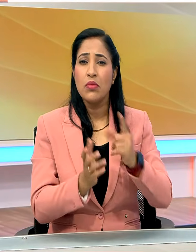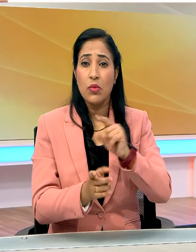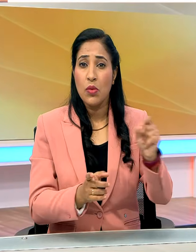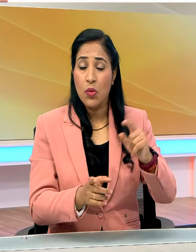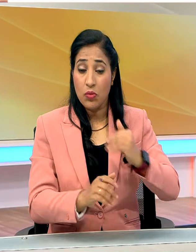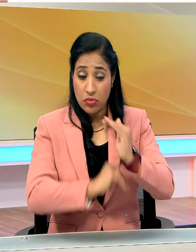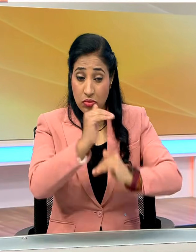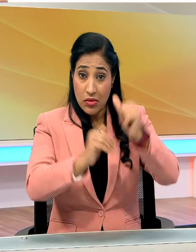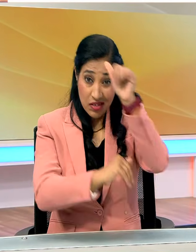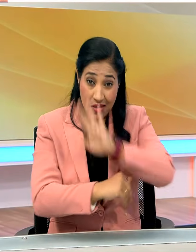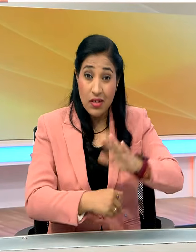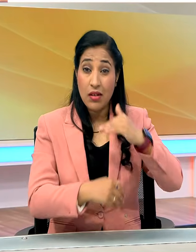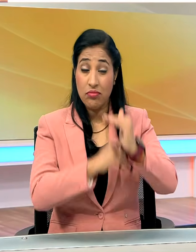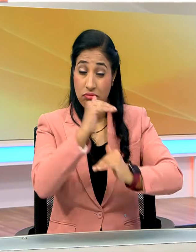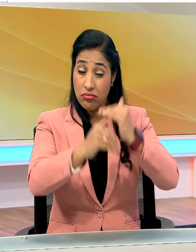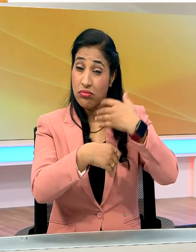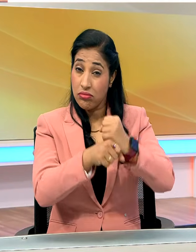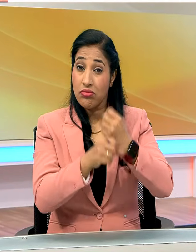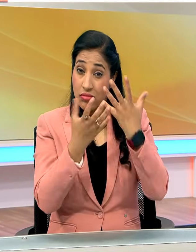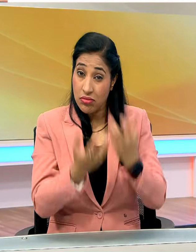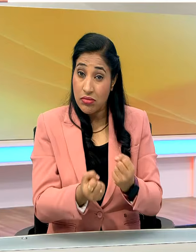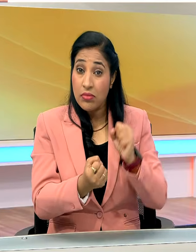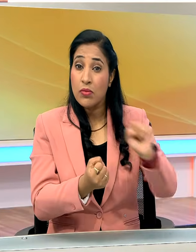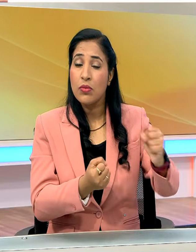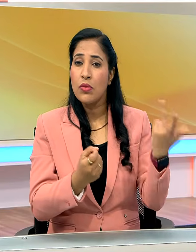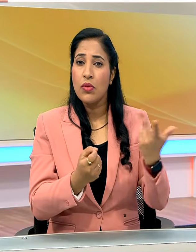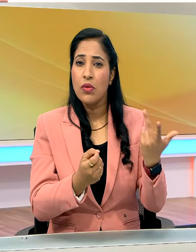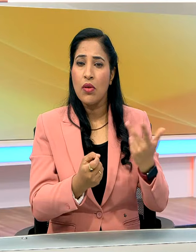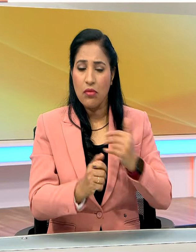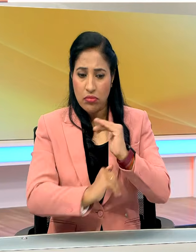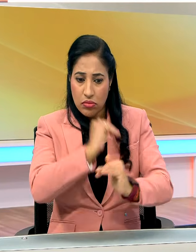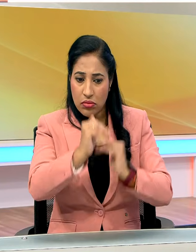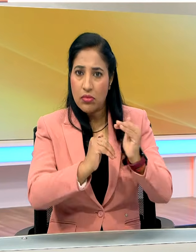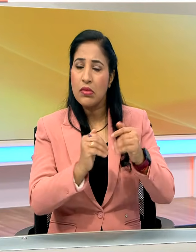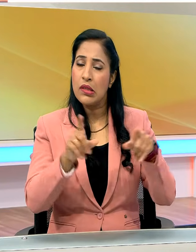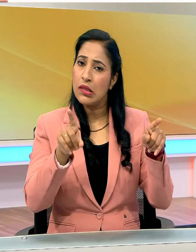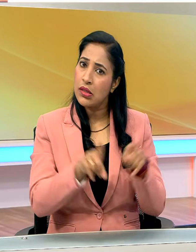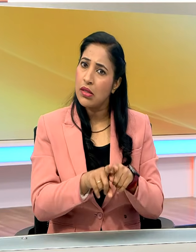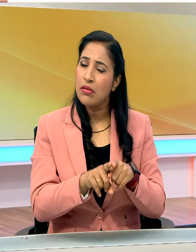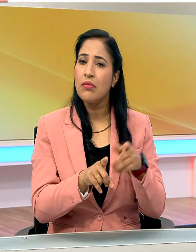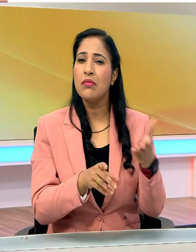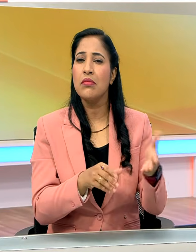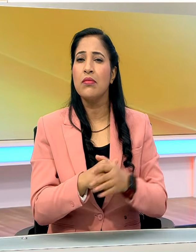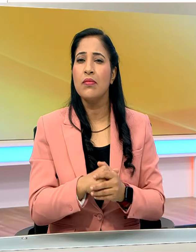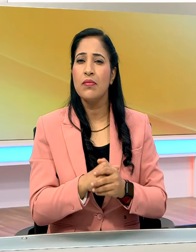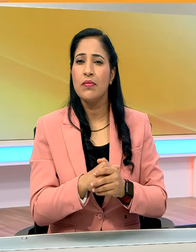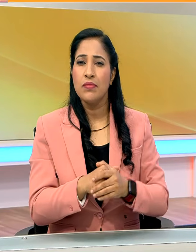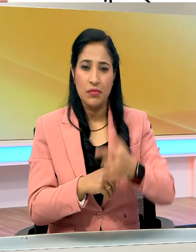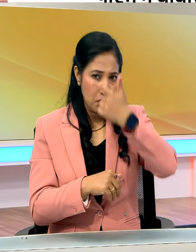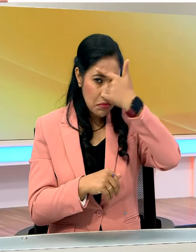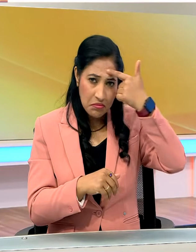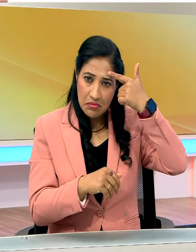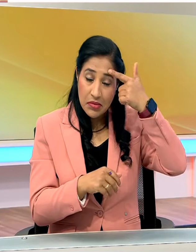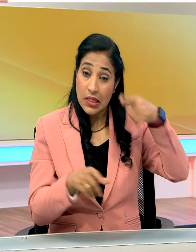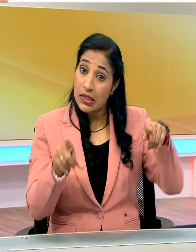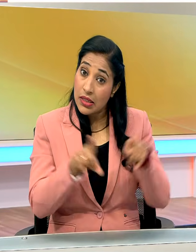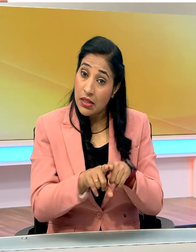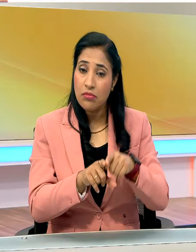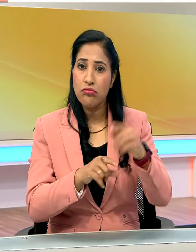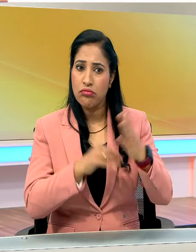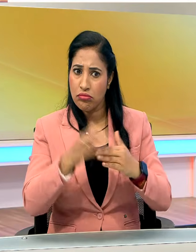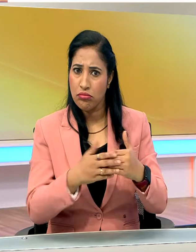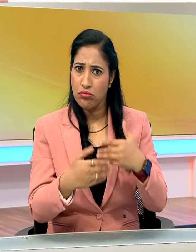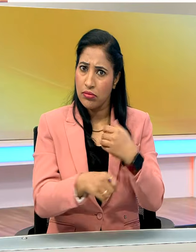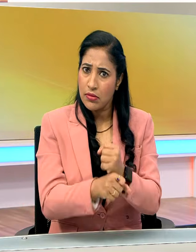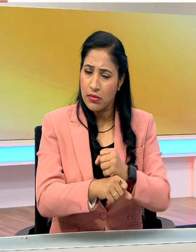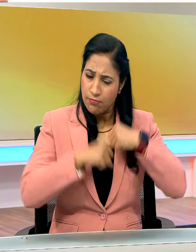विकसित भारत बनाने के लिए विकास की ऐसी ही भाग्य रेखाओं के निर्माण में